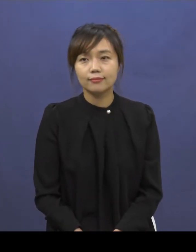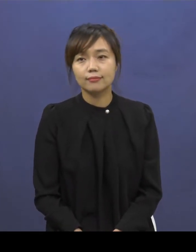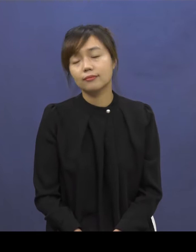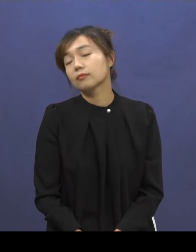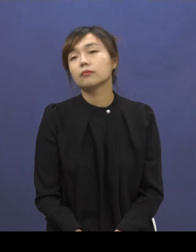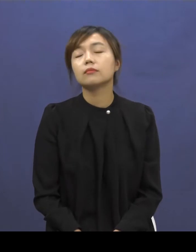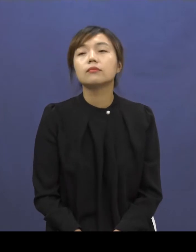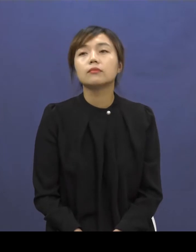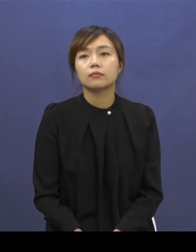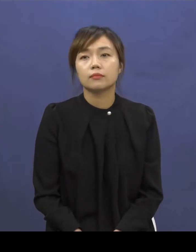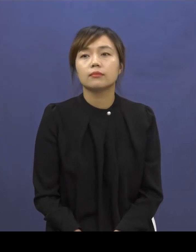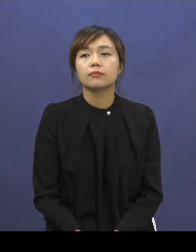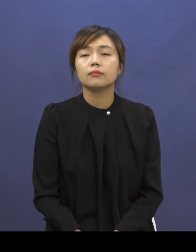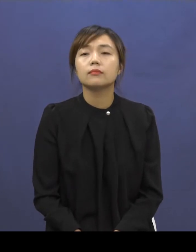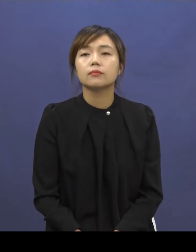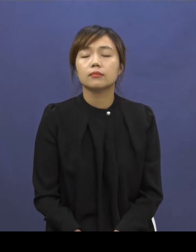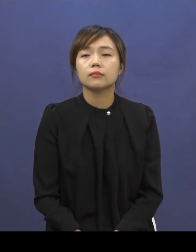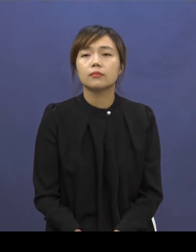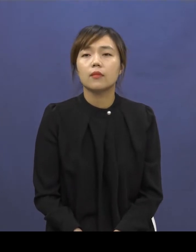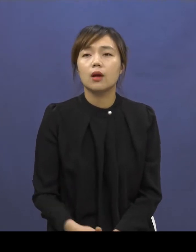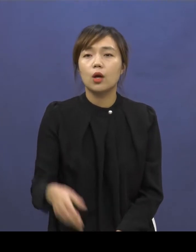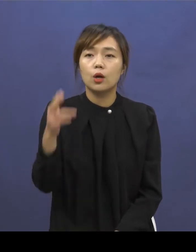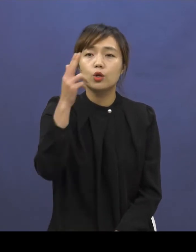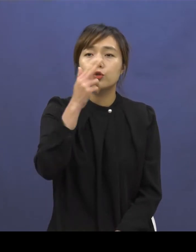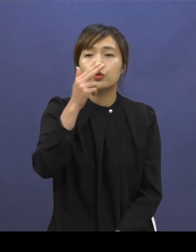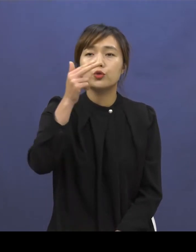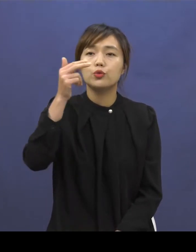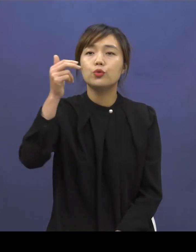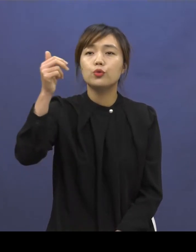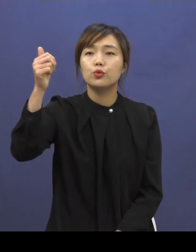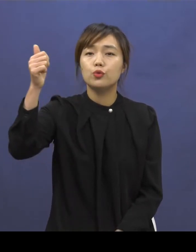우리 다 함께 주 앞에 나와